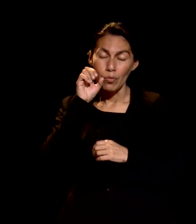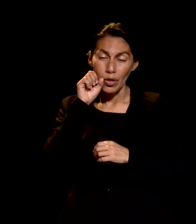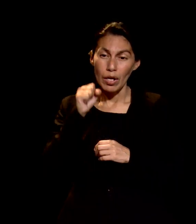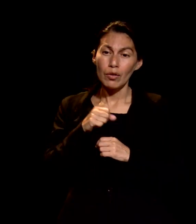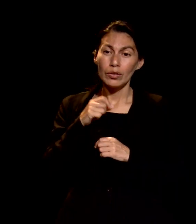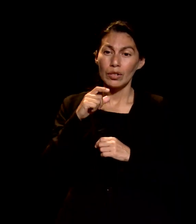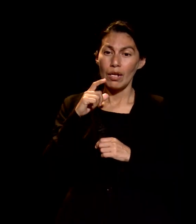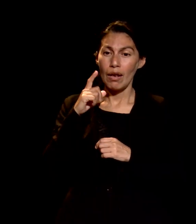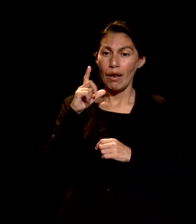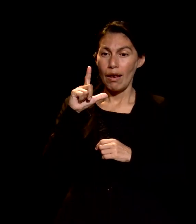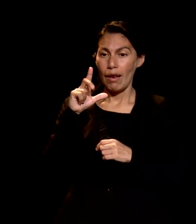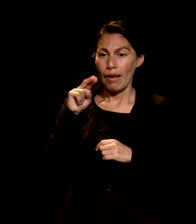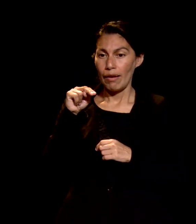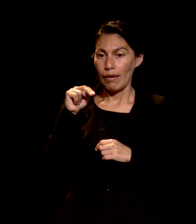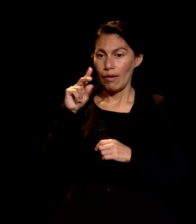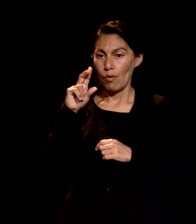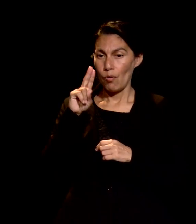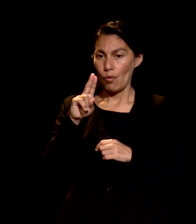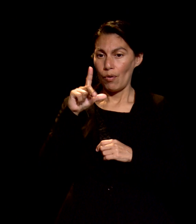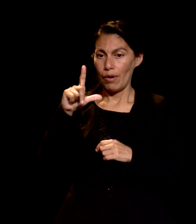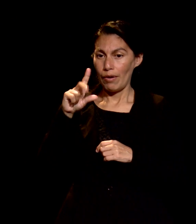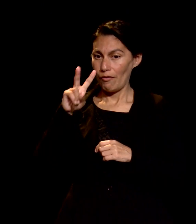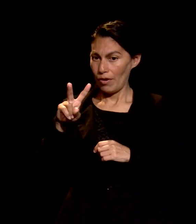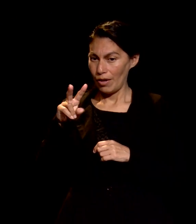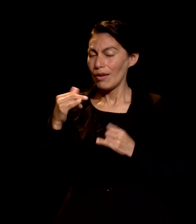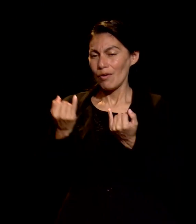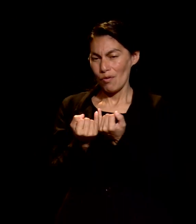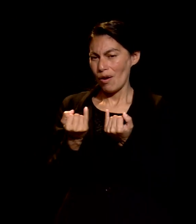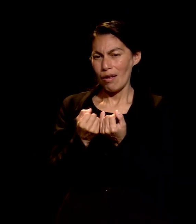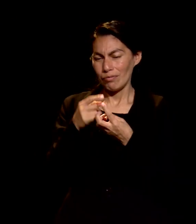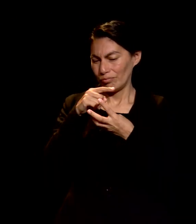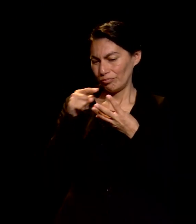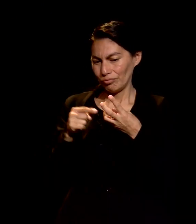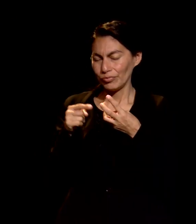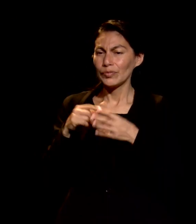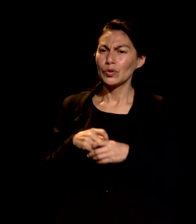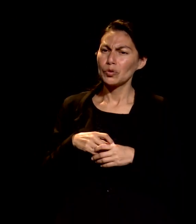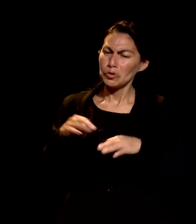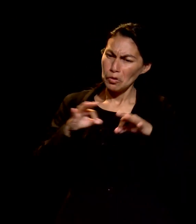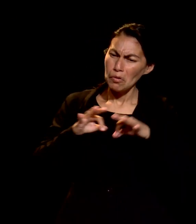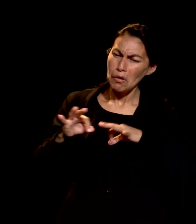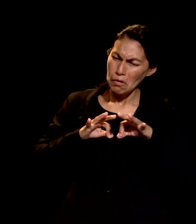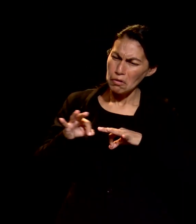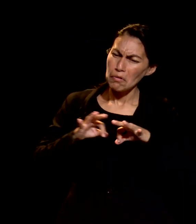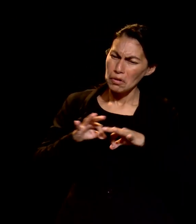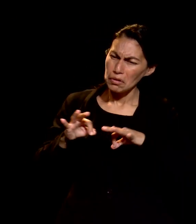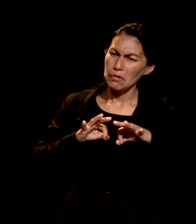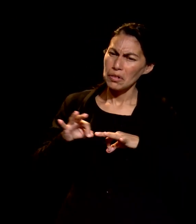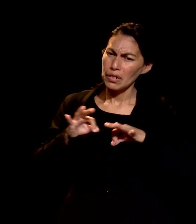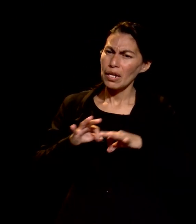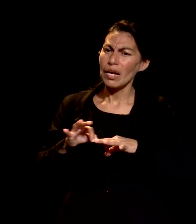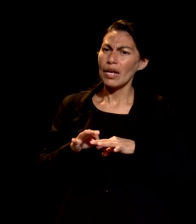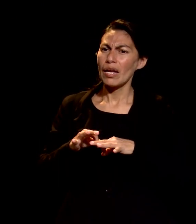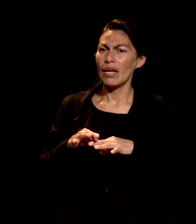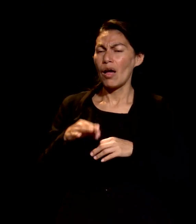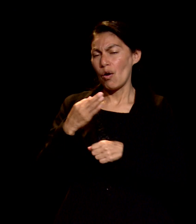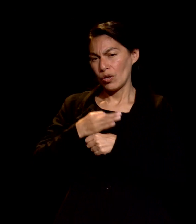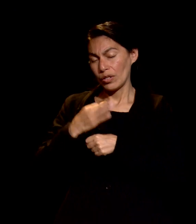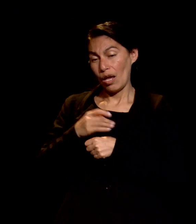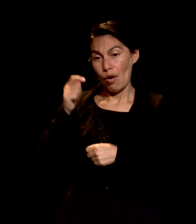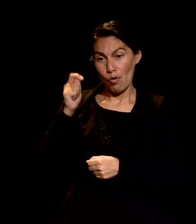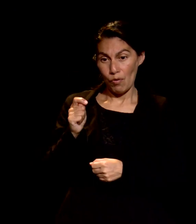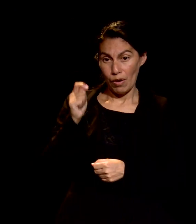trabajé 34 años para la iglesia, fui jubilado hace como 9 años y en ese tiempo ya estamos acá para